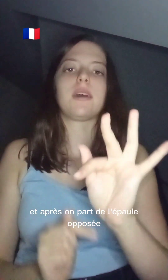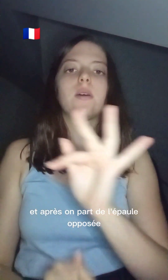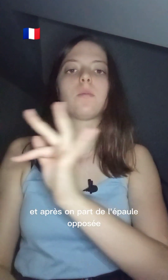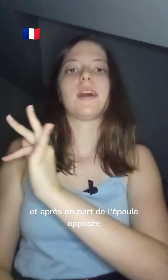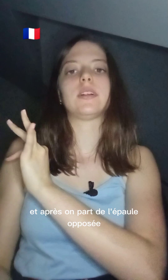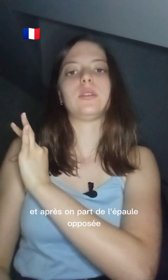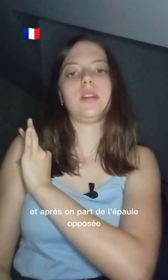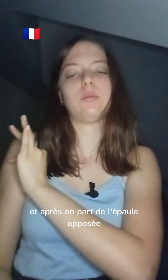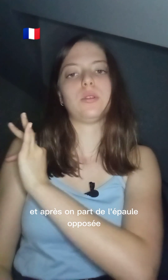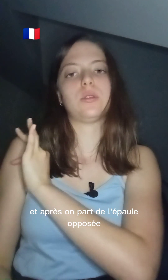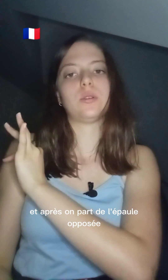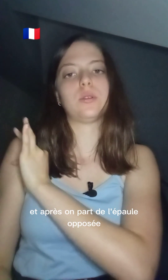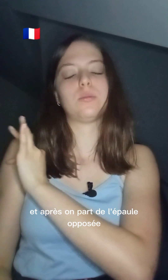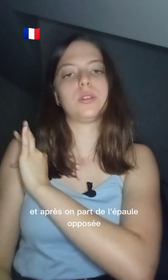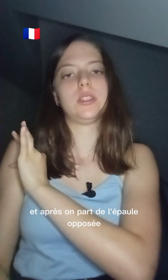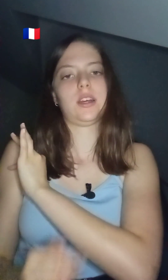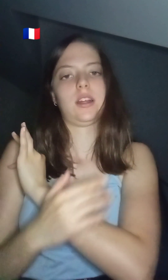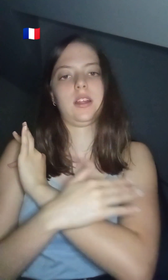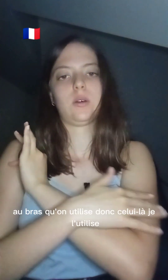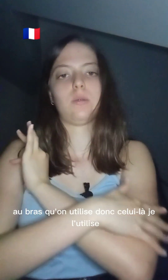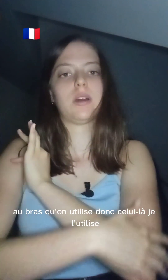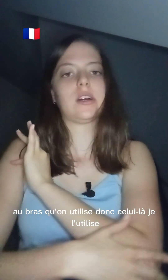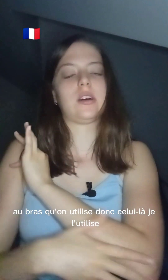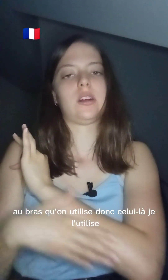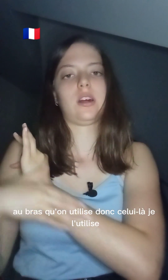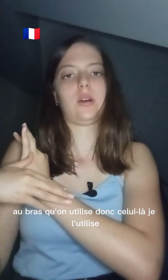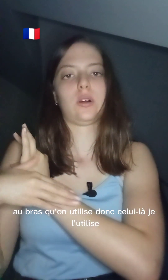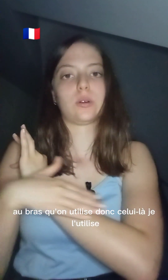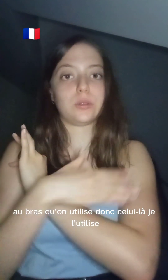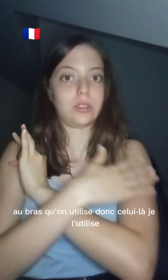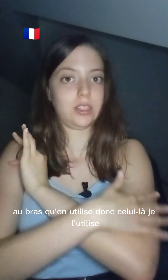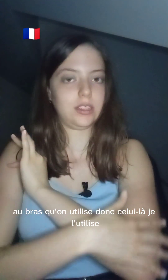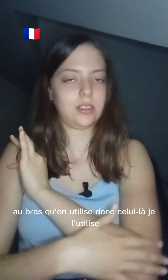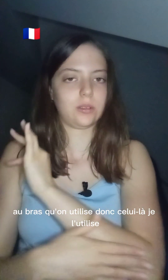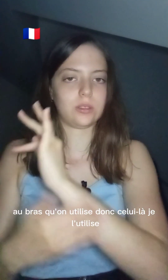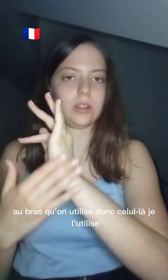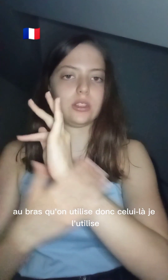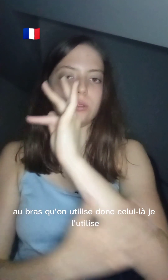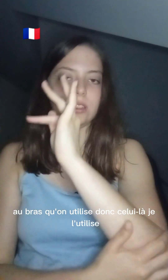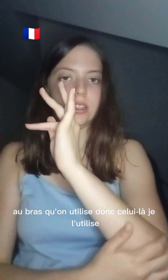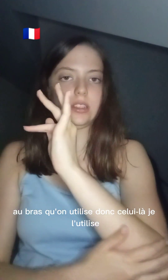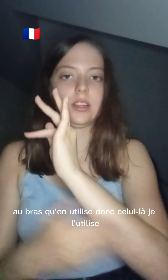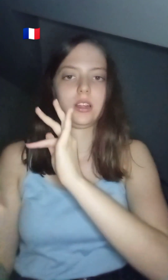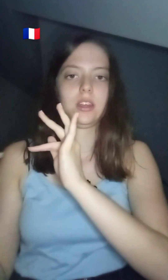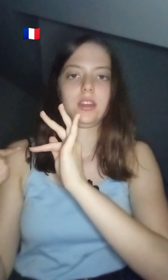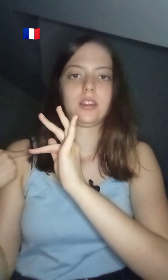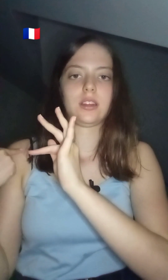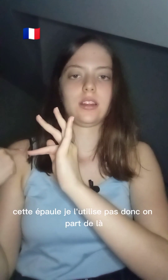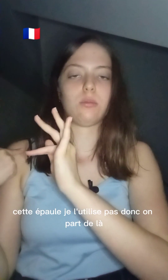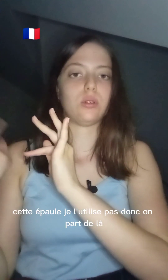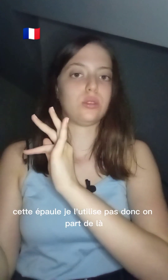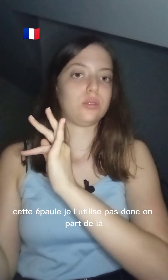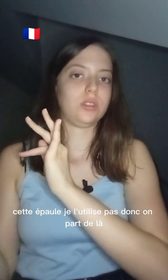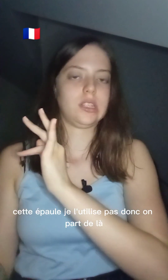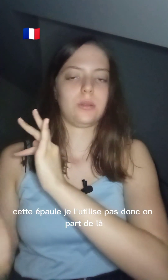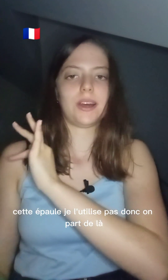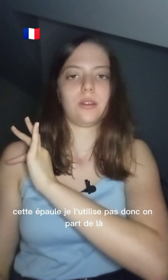on part de l'épaule opposée au bras qu'on utilise. Donc celui-là j'utilise, cette épaule je l'utilise pas, donc